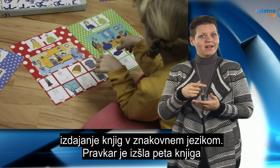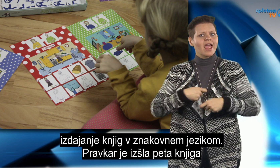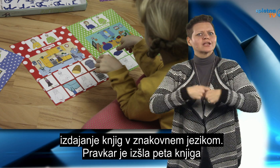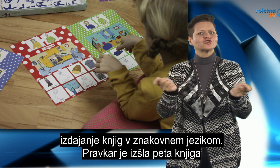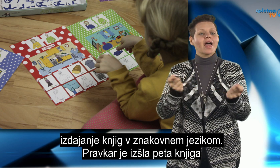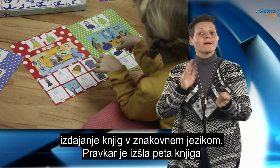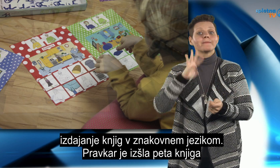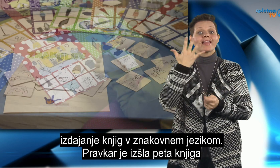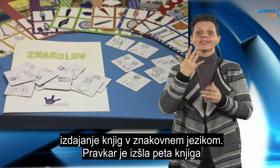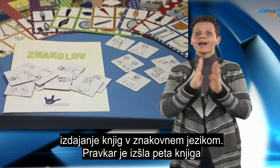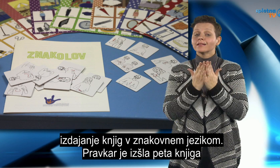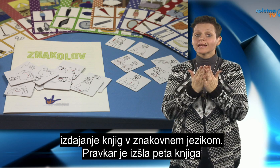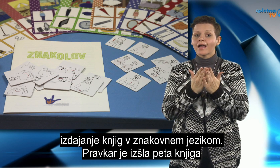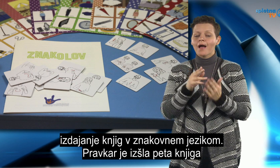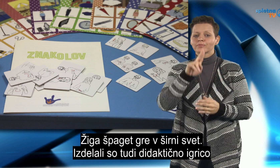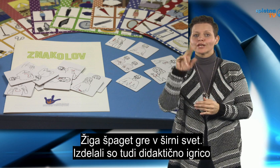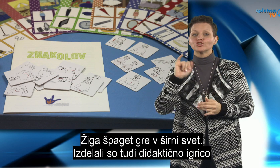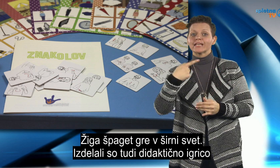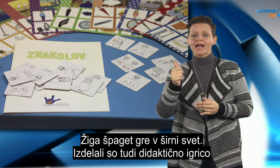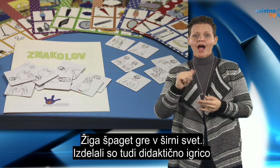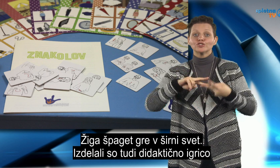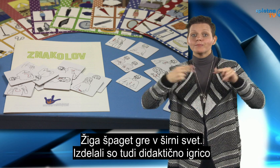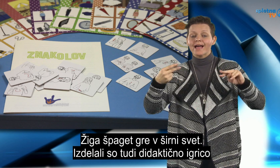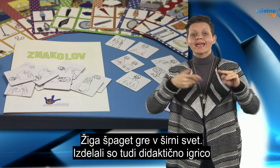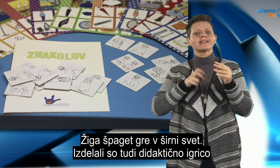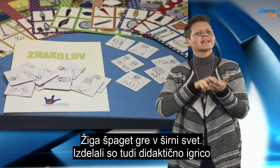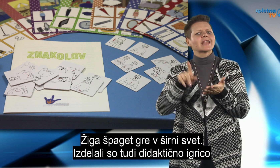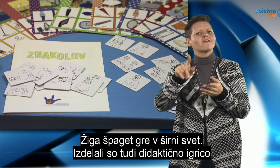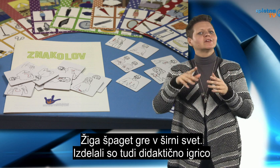izšla 5. knjiga Žiga Špaget gre v širni svet.